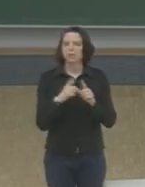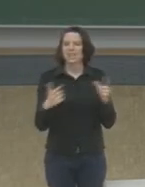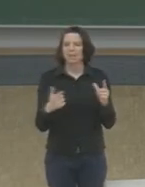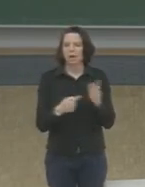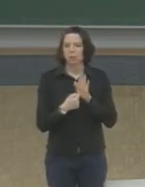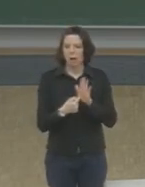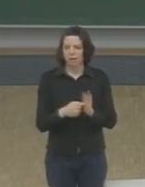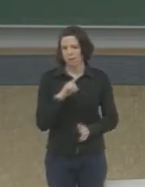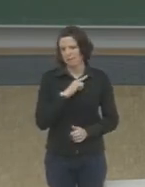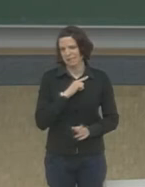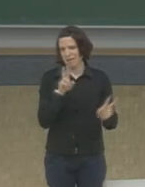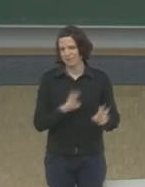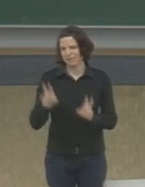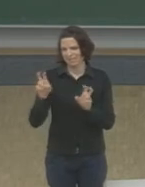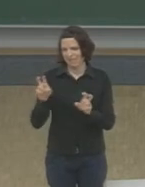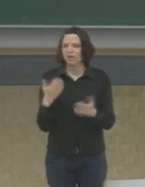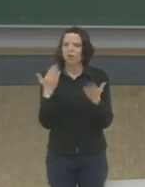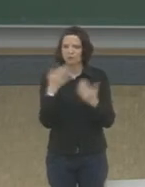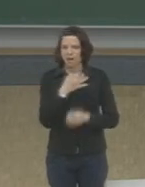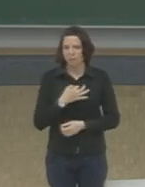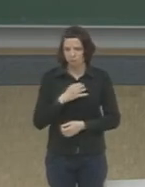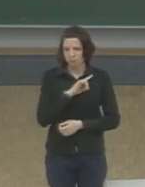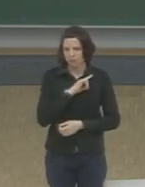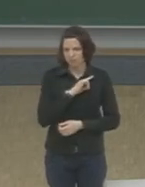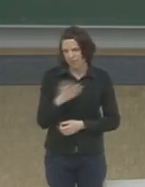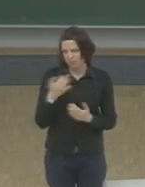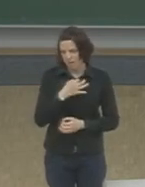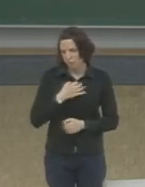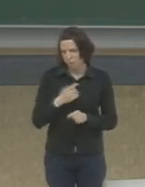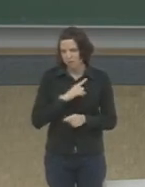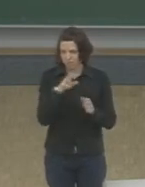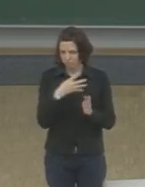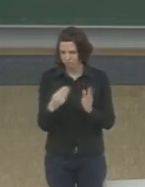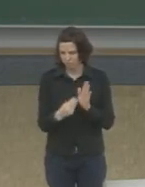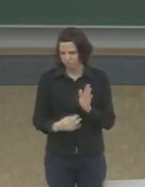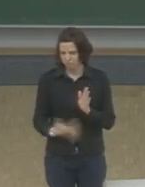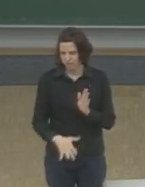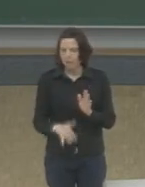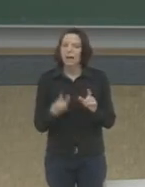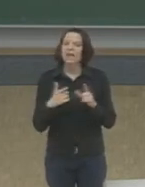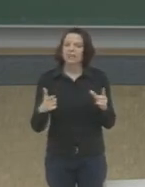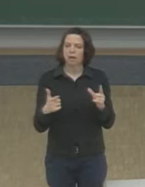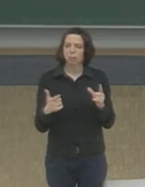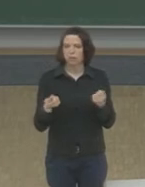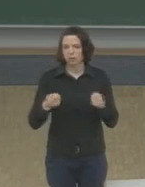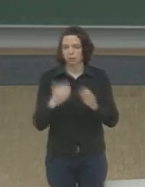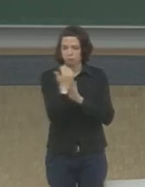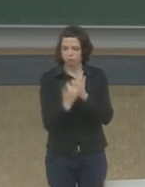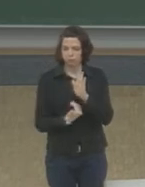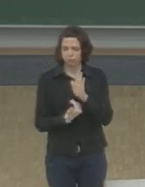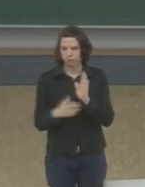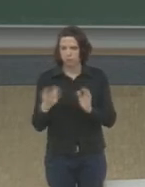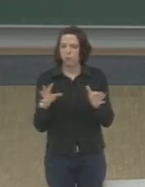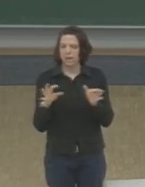ein Selbstzitat, man muss ja auch mal Werbung machen, hinzu. Die gesammelten Literaturangaben gibt es dann am Ende in Form